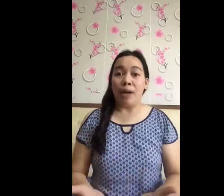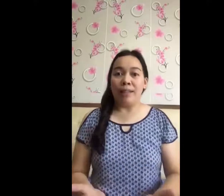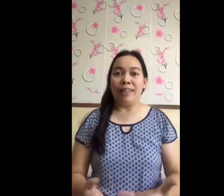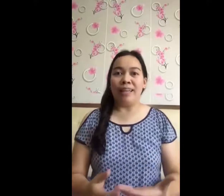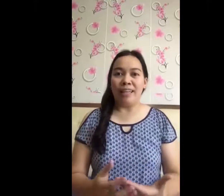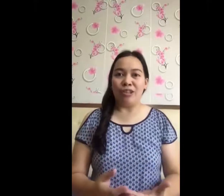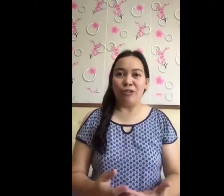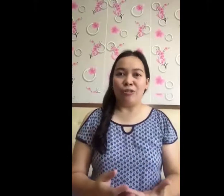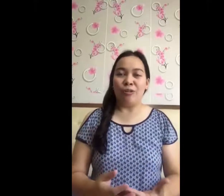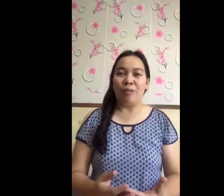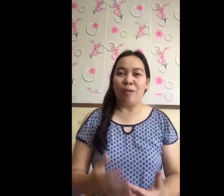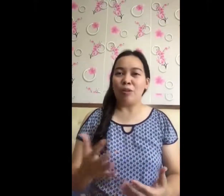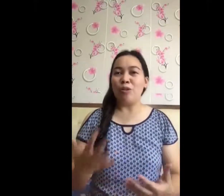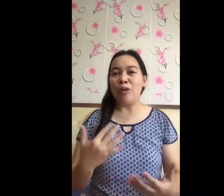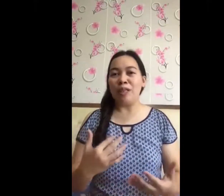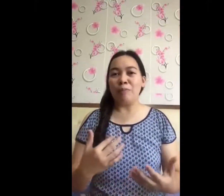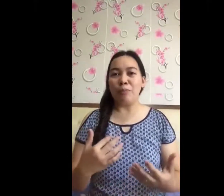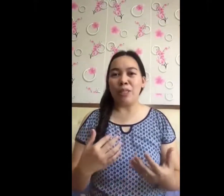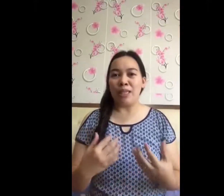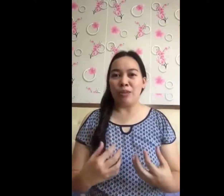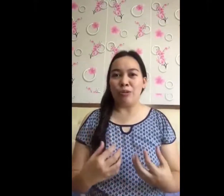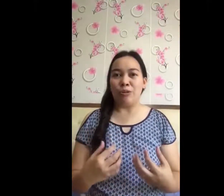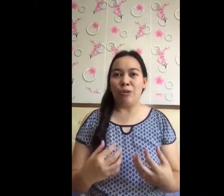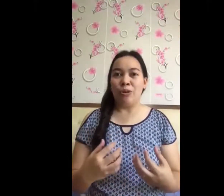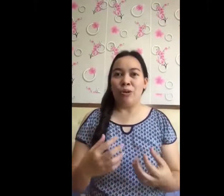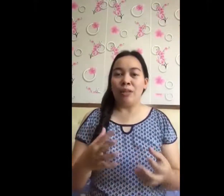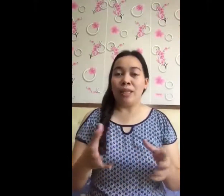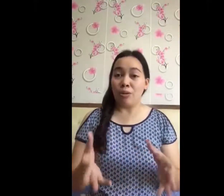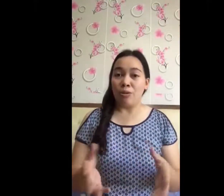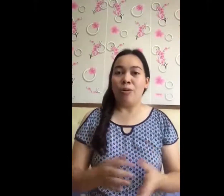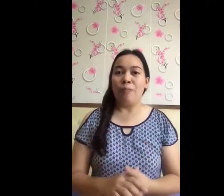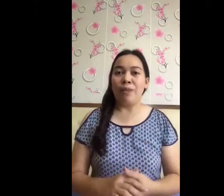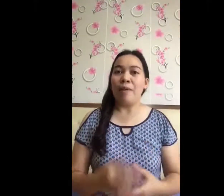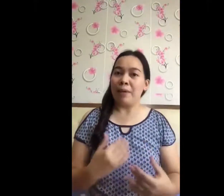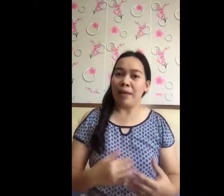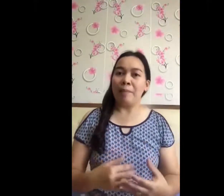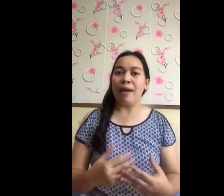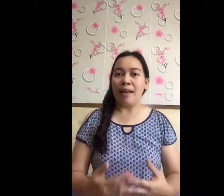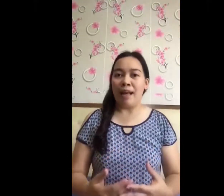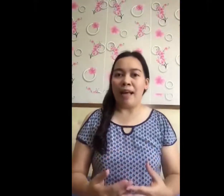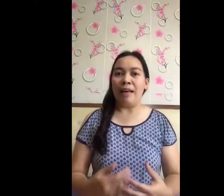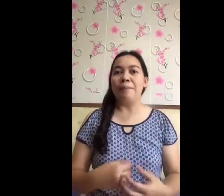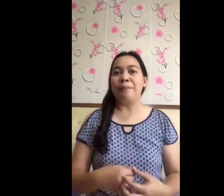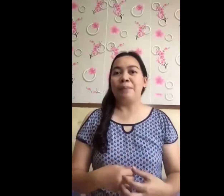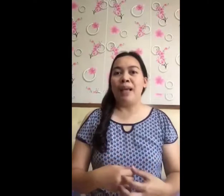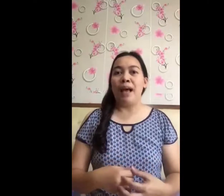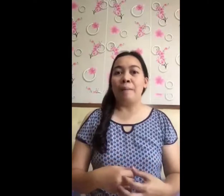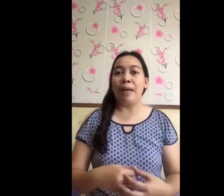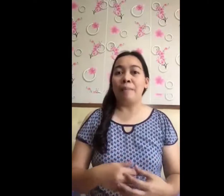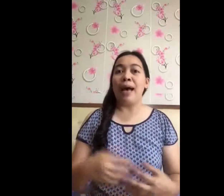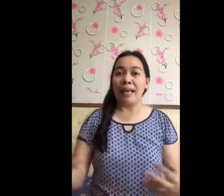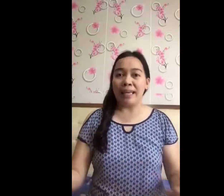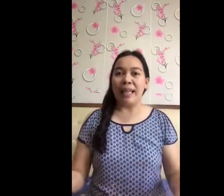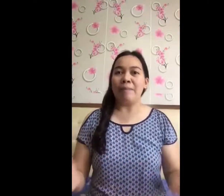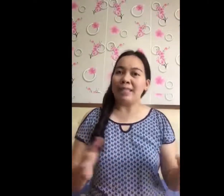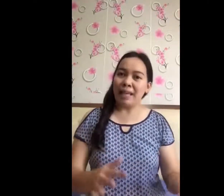maturuan ng ganito. Matutulungan din po kasi ito nito kami para maibahagi namin sa